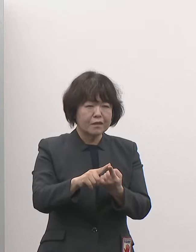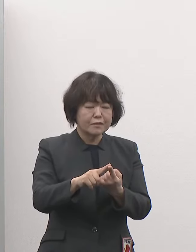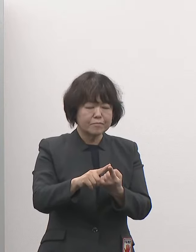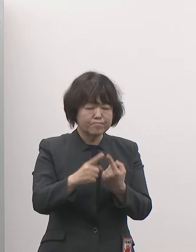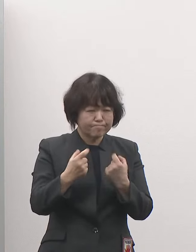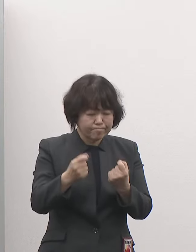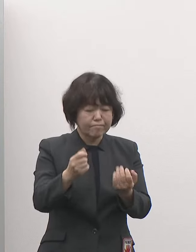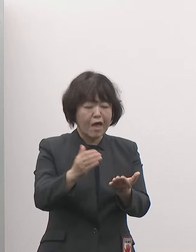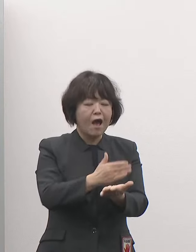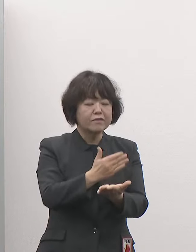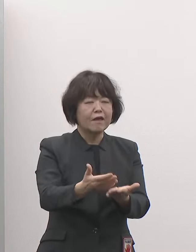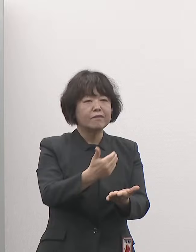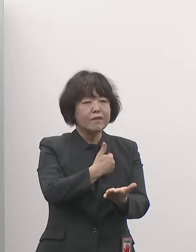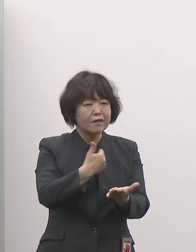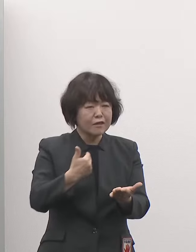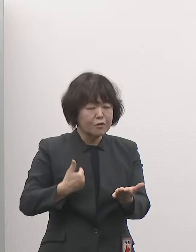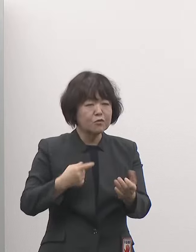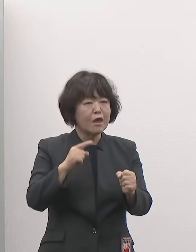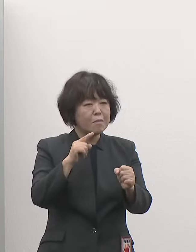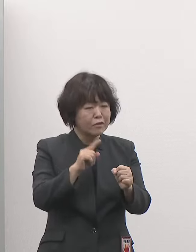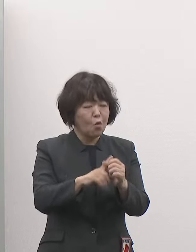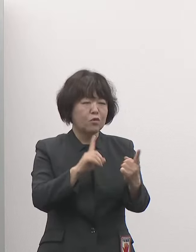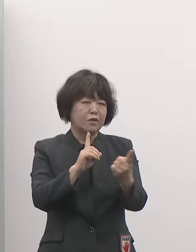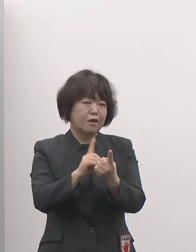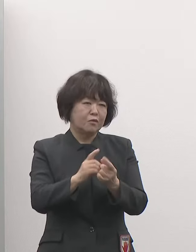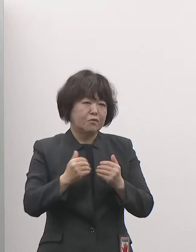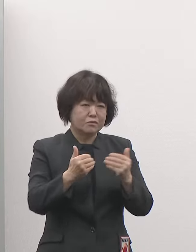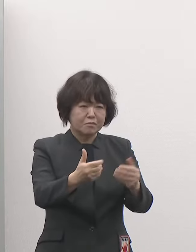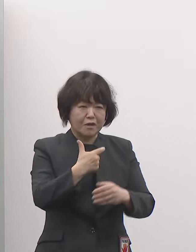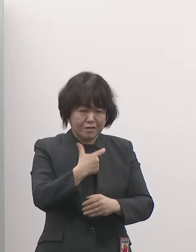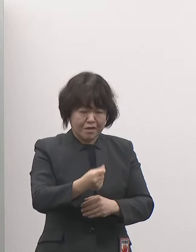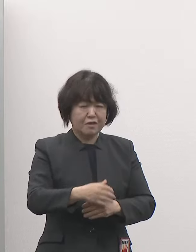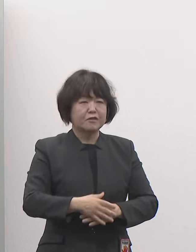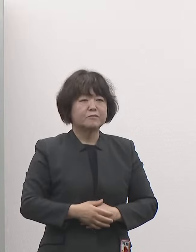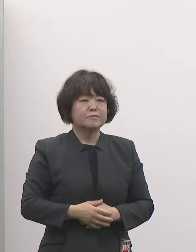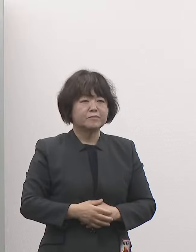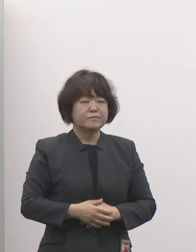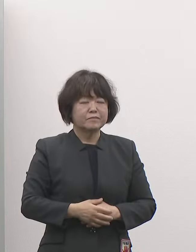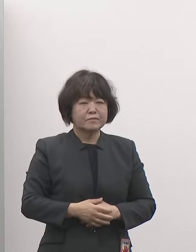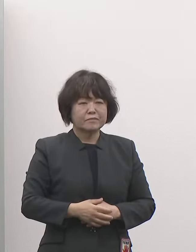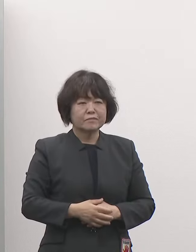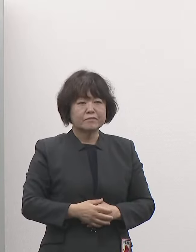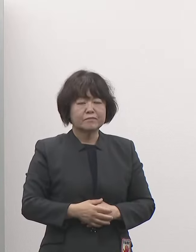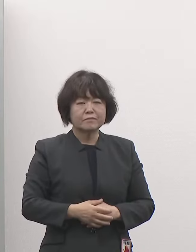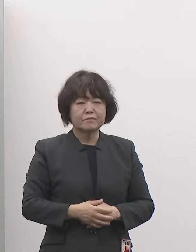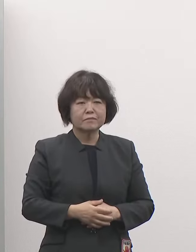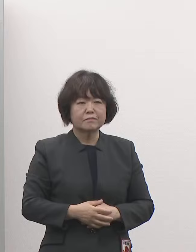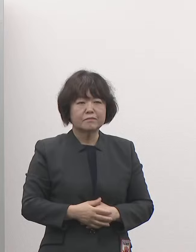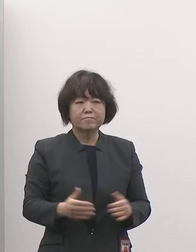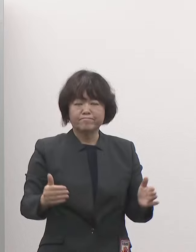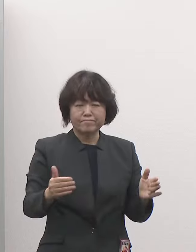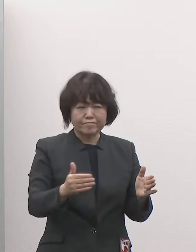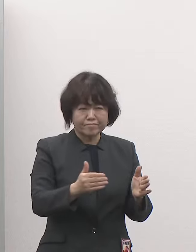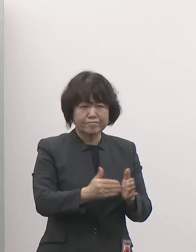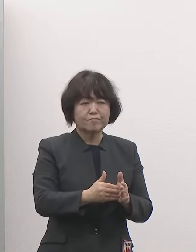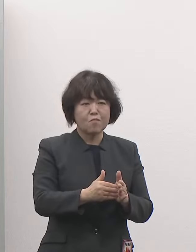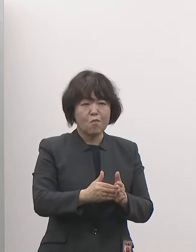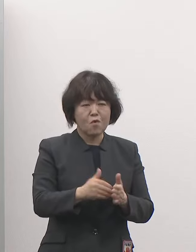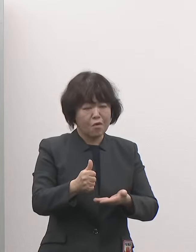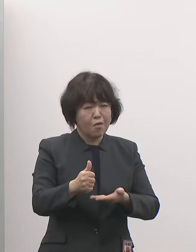みを、対応を進めていきたいと思っています。以上、大変駆け足になりましたが、主だ